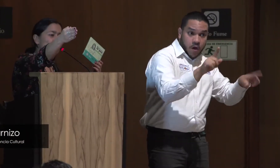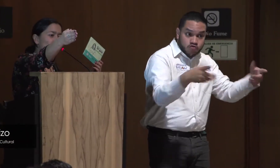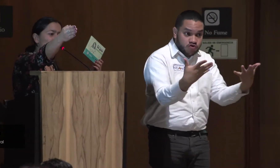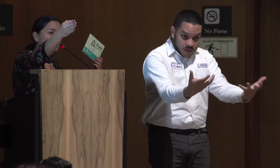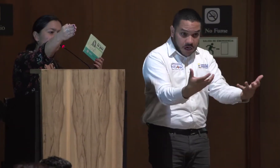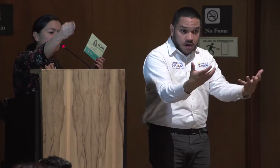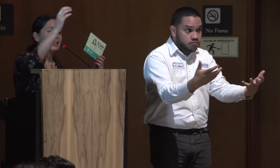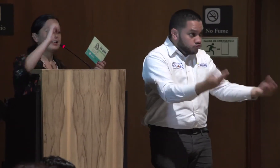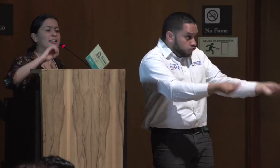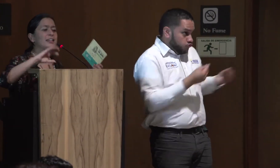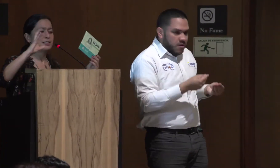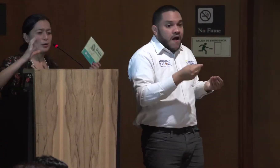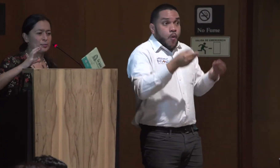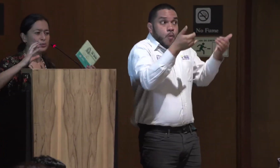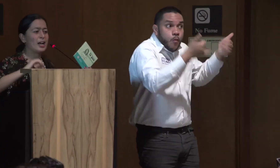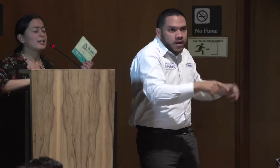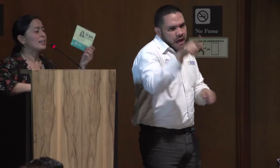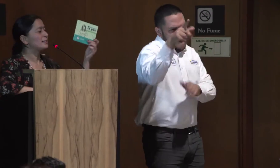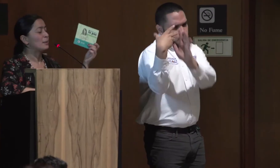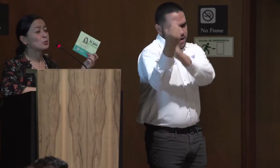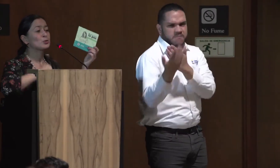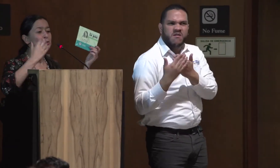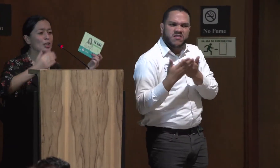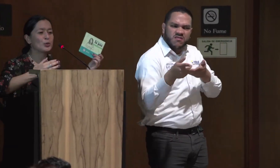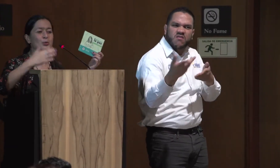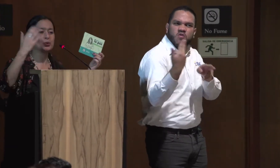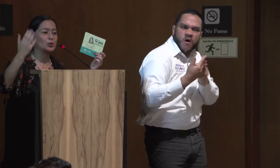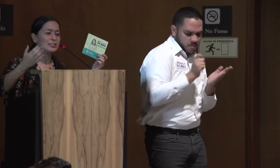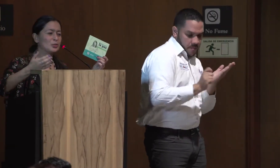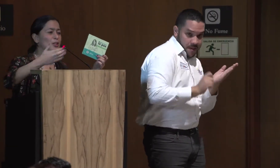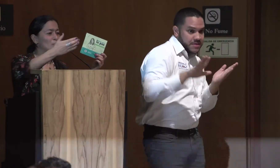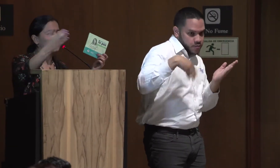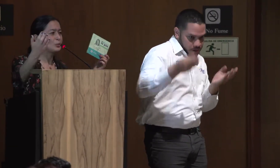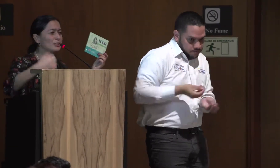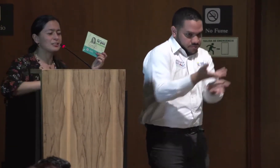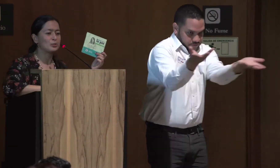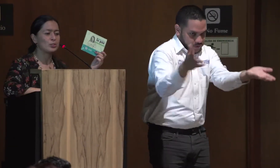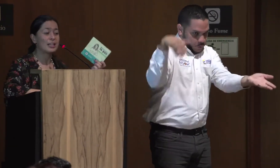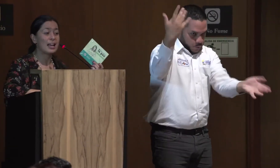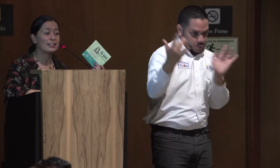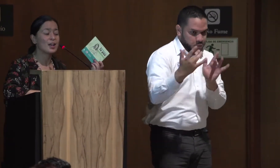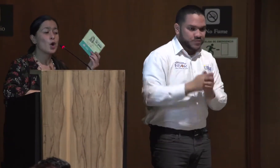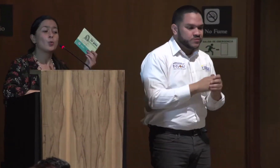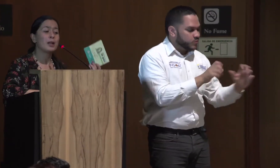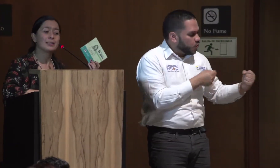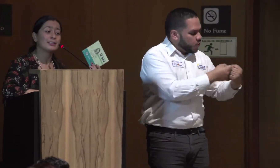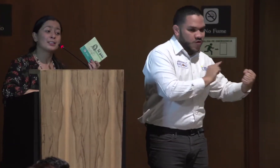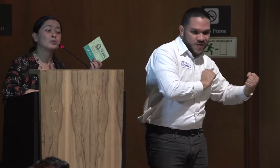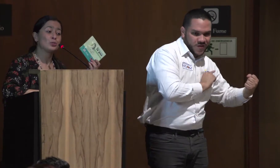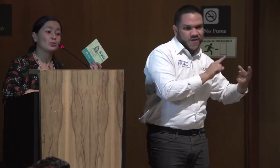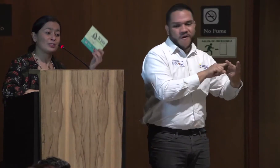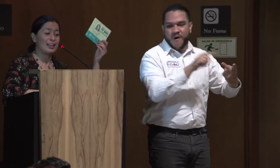den sus datos a la salida y se lo haremos llegar. Estamos construyendo, junto con el INSOR y algunas otras instituciones aliadas, un plan